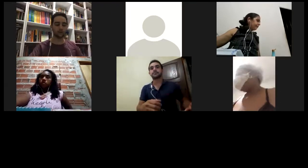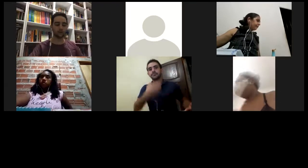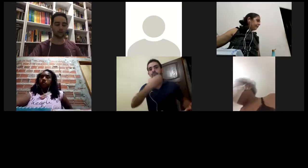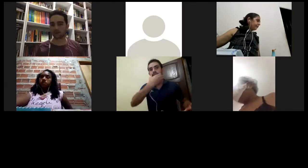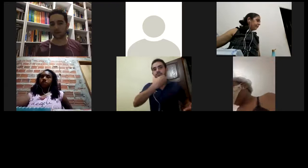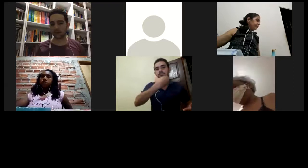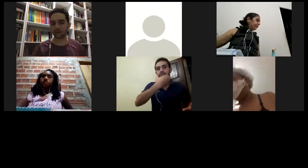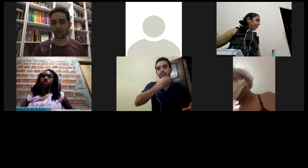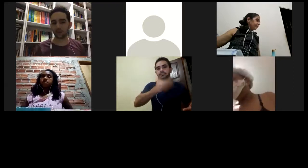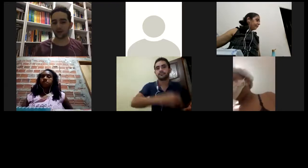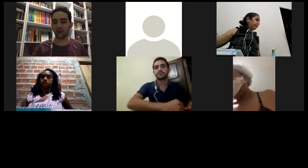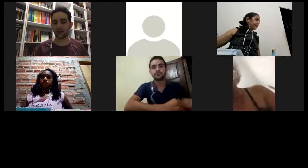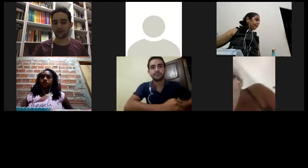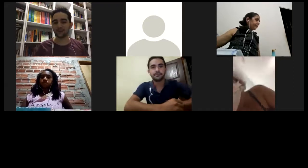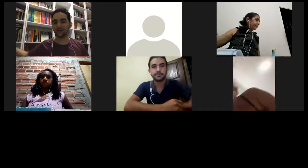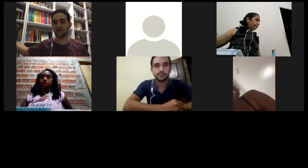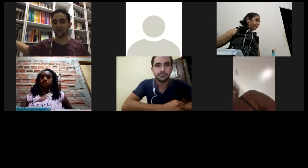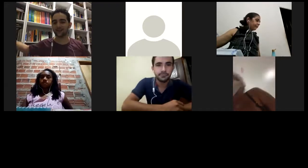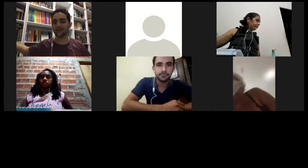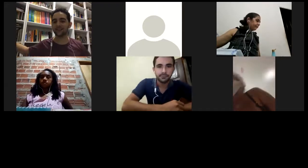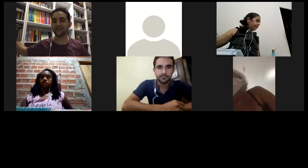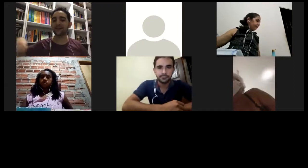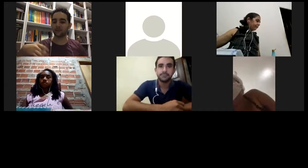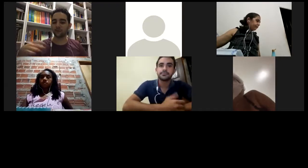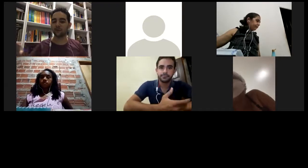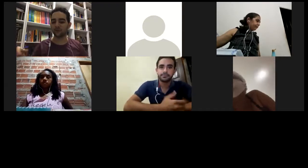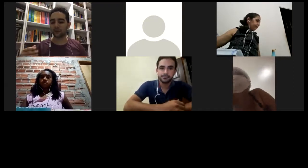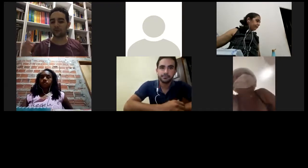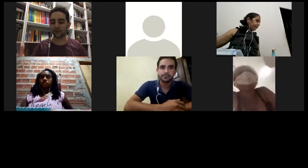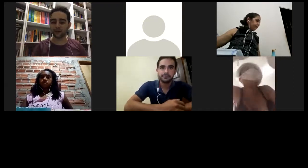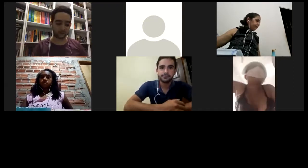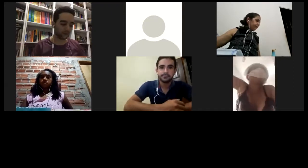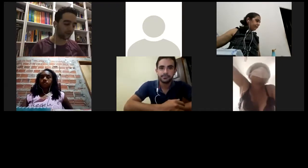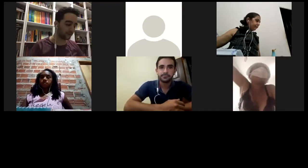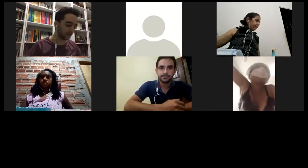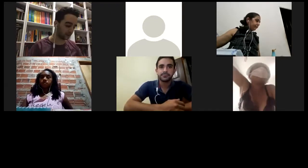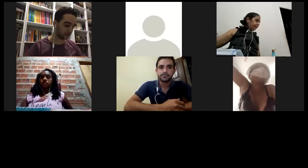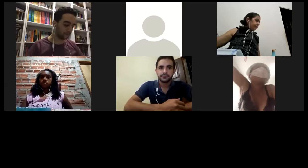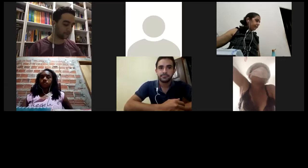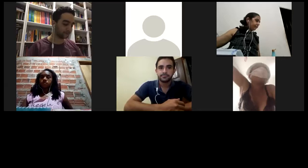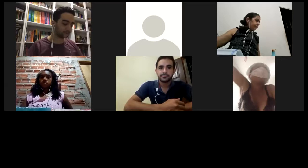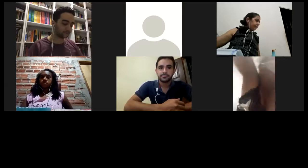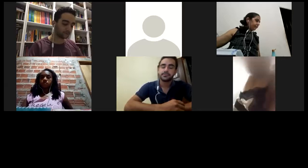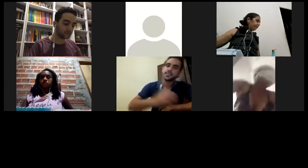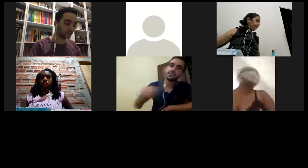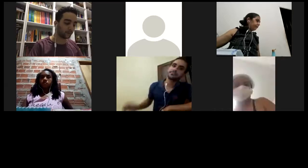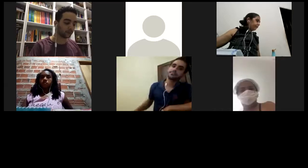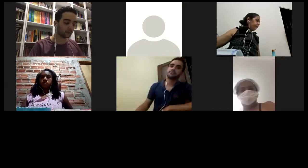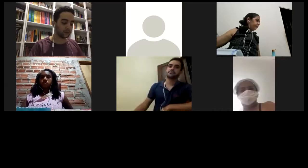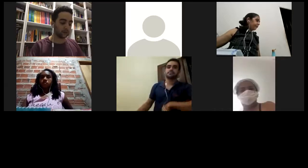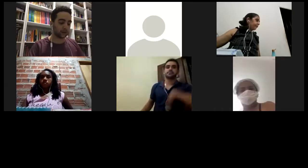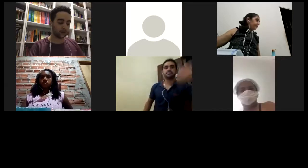Não daria certo se falasse que eu tenho esses maçãs. Por isso que não dá para confundir. Entendi.